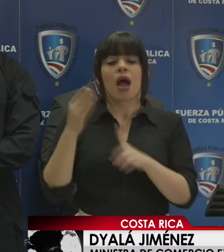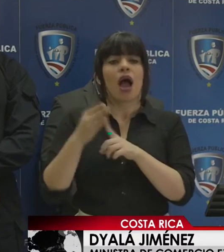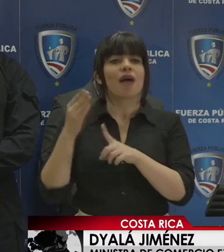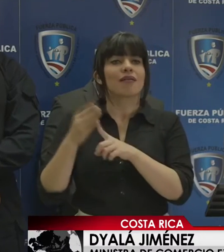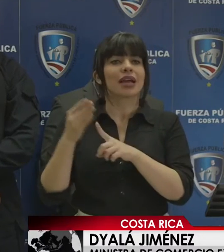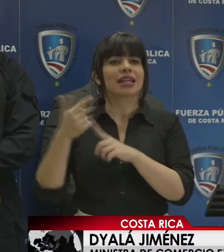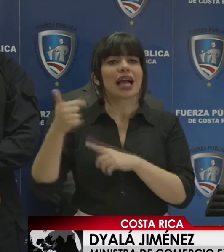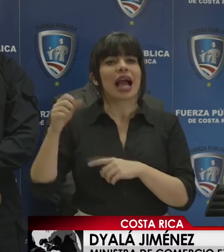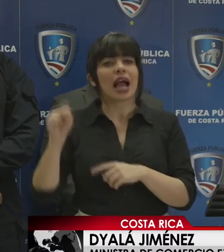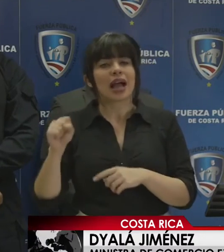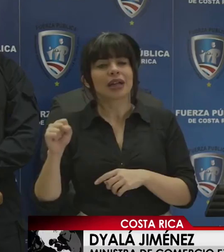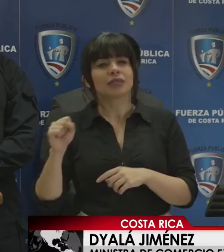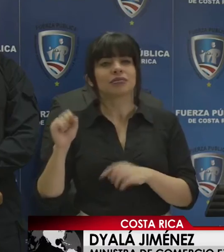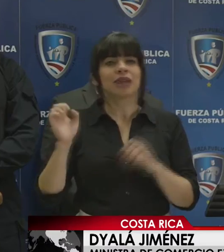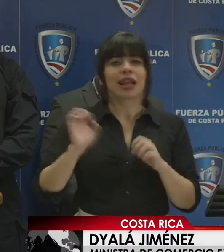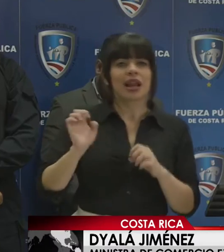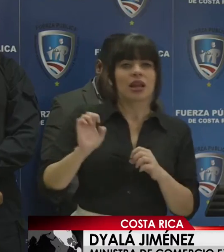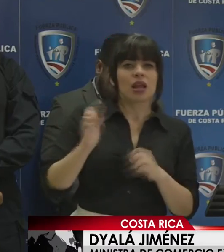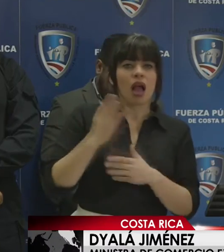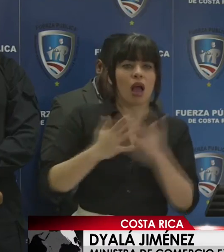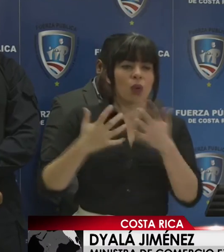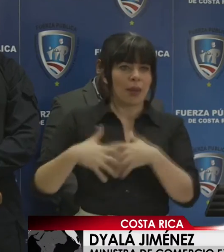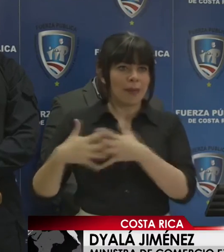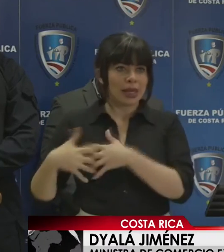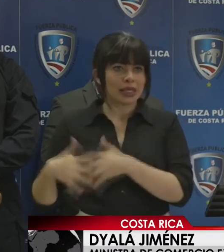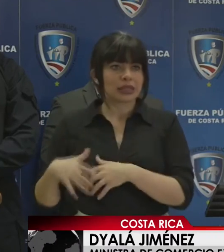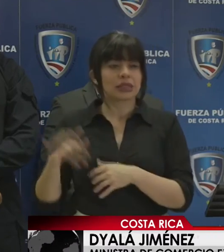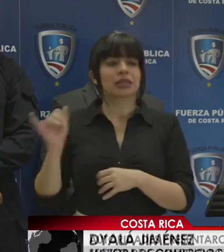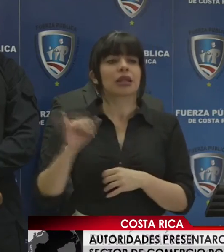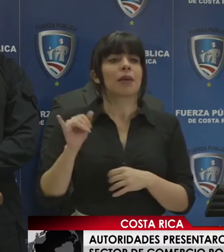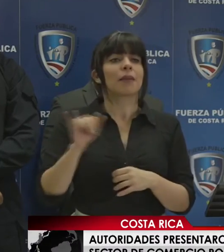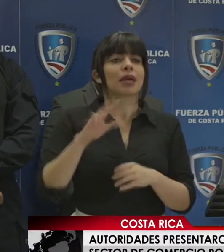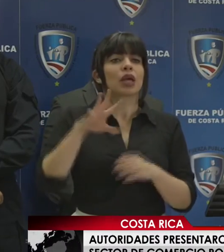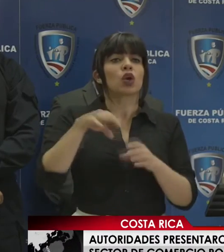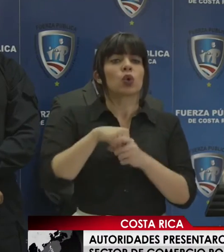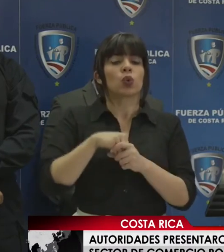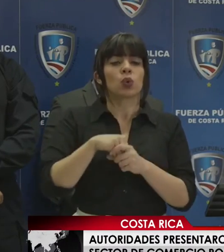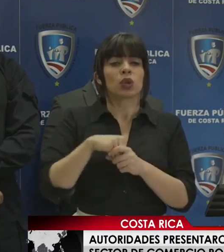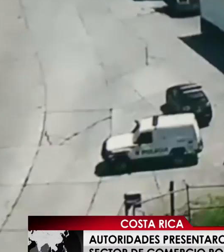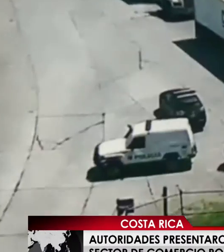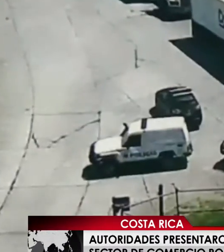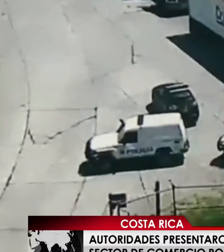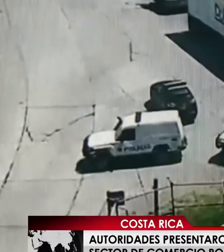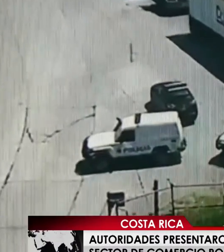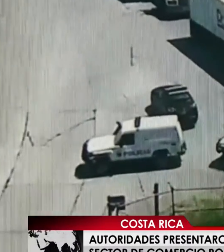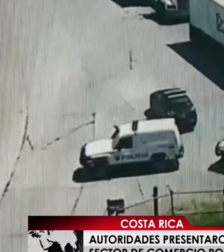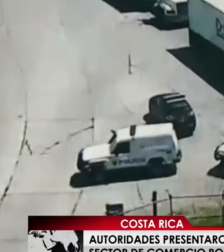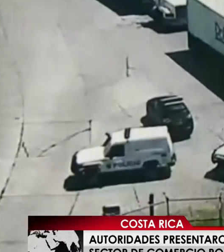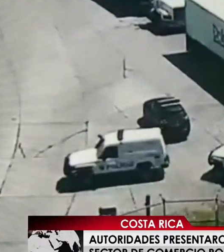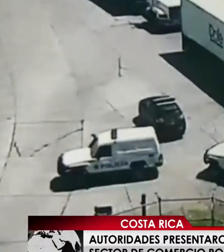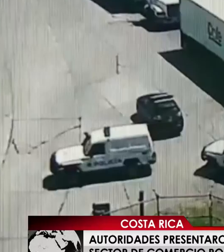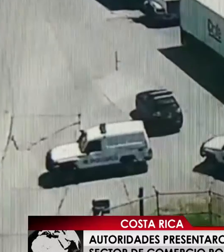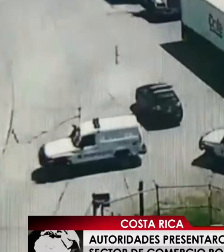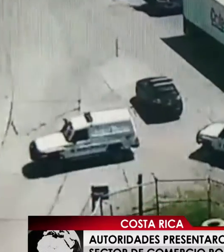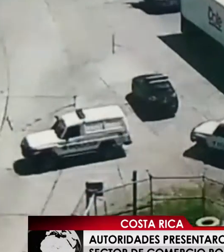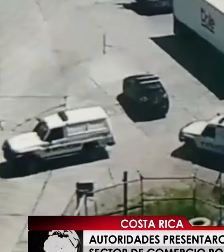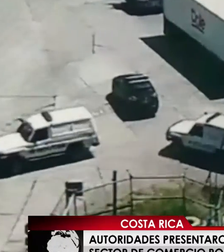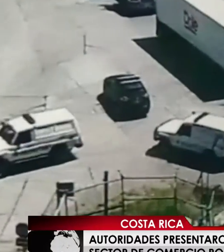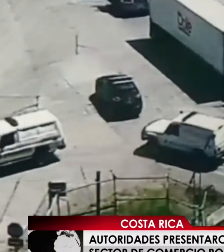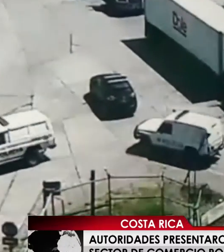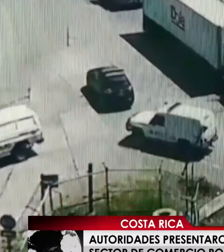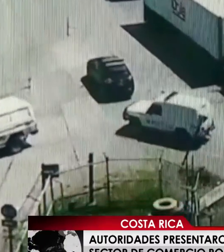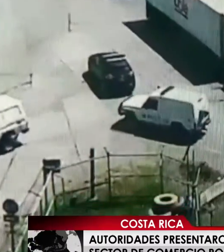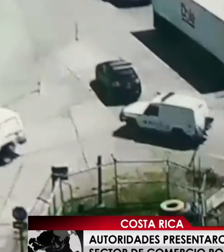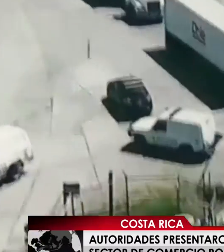cuanto a gas, a energía, a algunas industrias. También incluyamos en eso otras frutas que se comercializan y que salen de